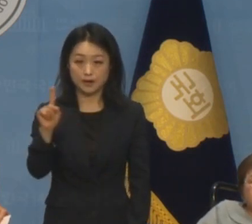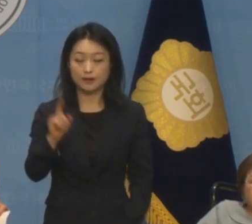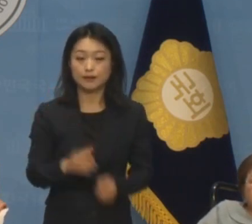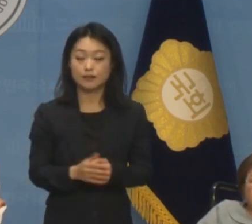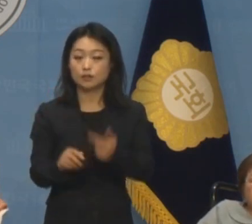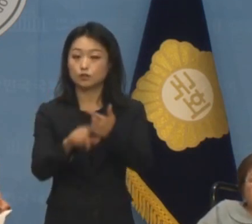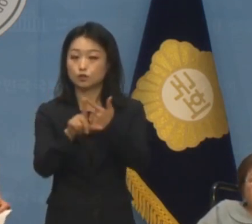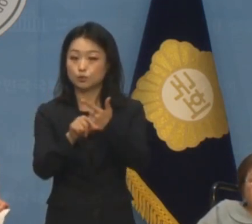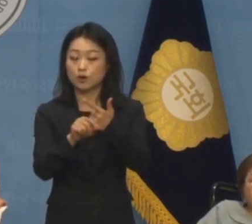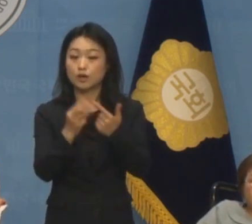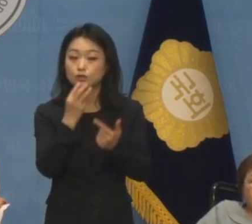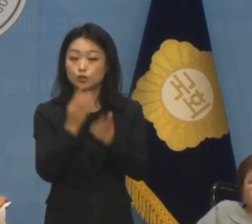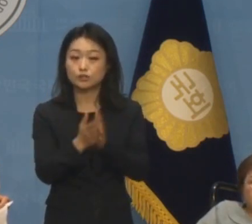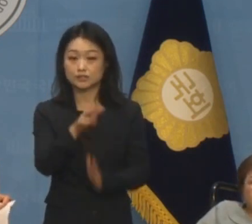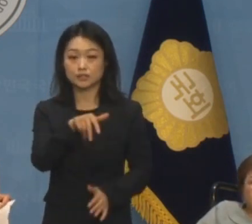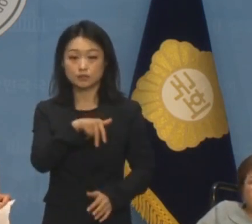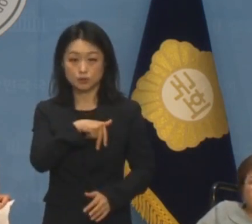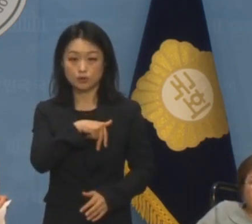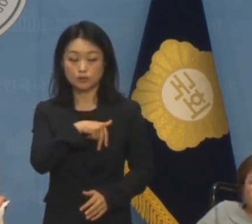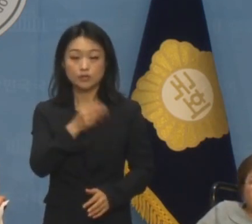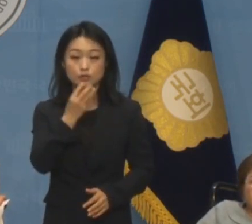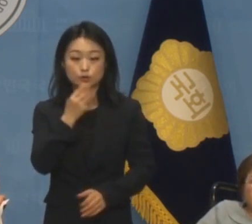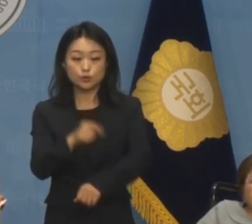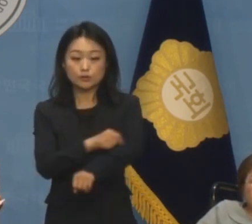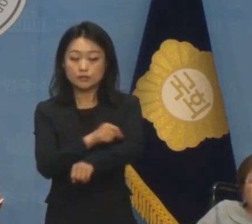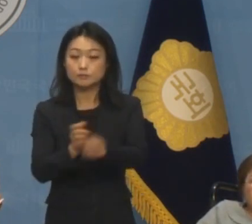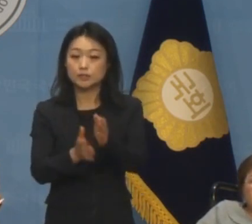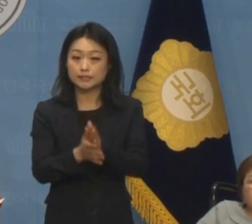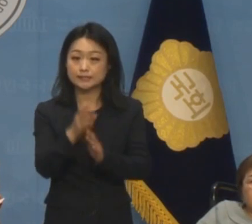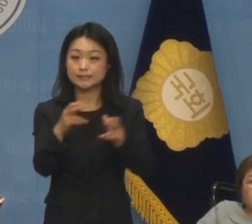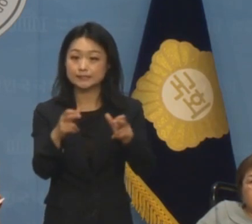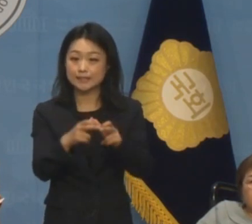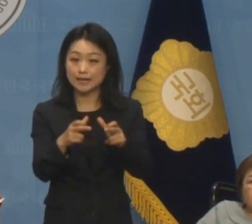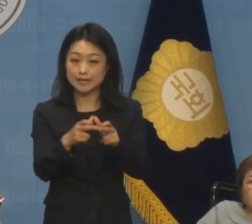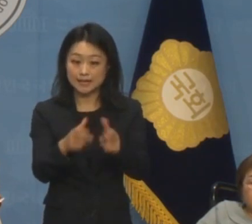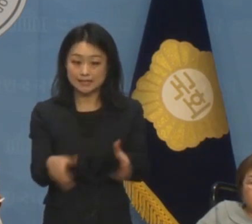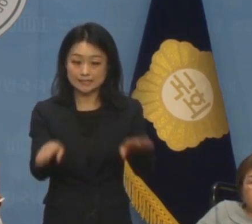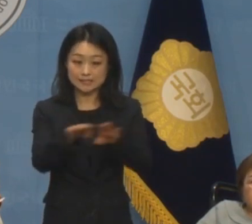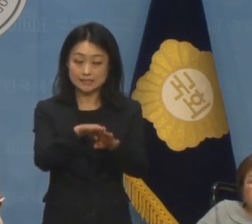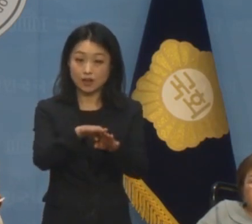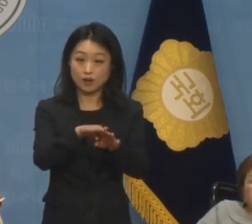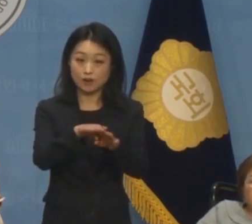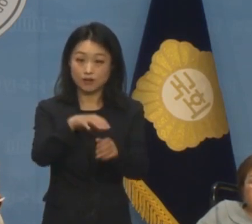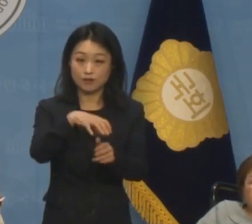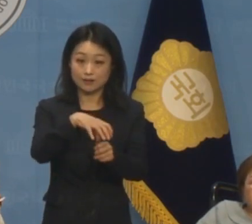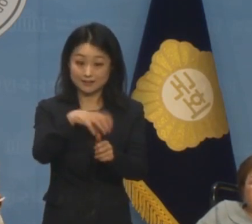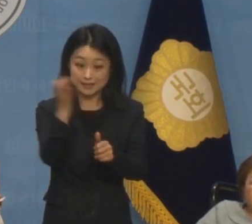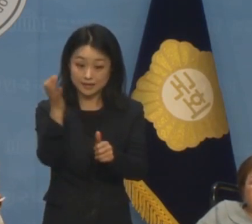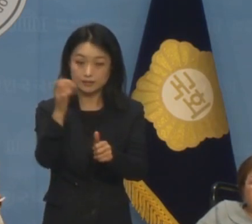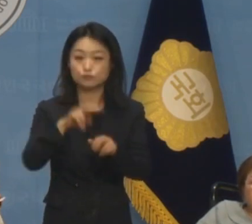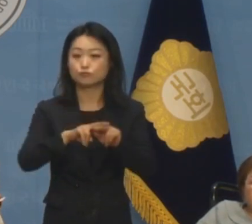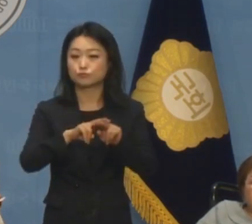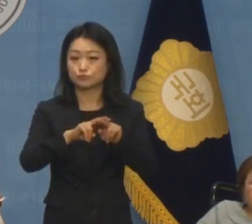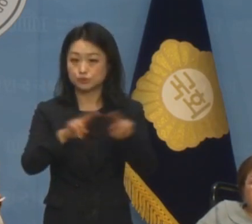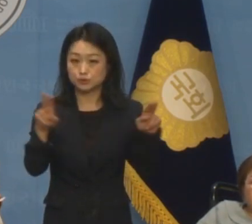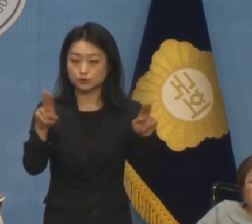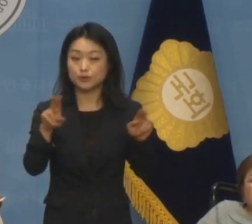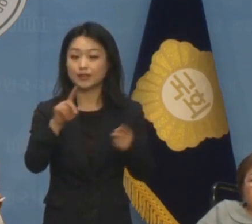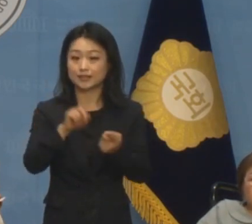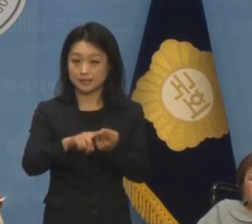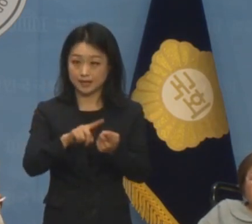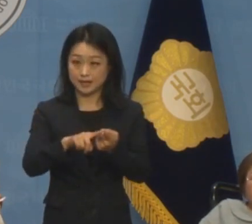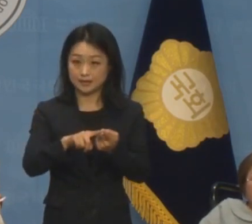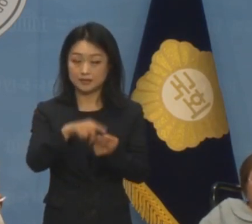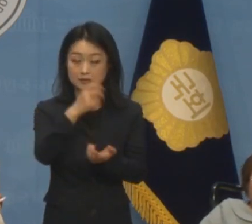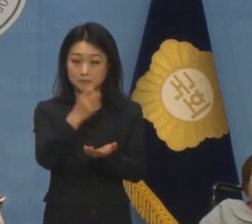6월 서울시의회는 서울특별시 장애인 탈시설 및 지역사회 정착에 관한 조례